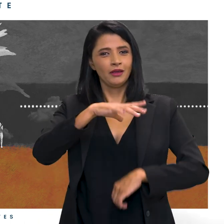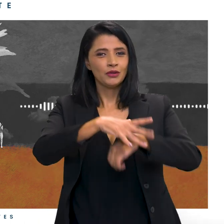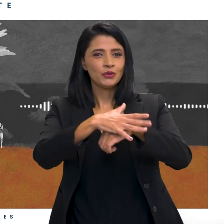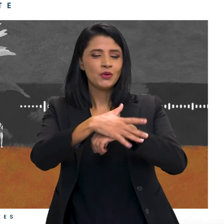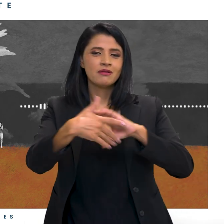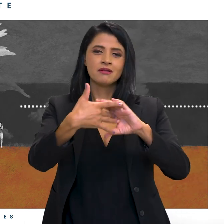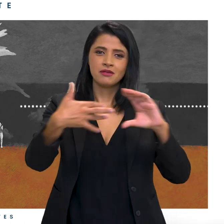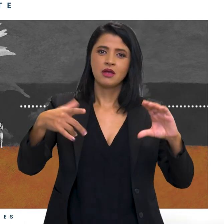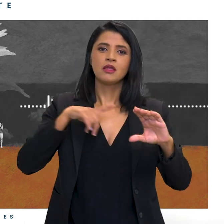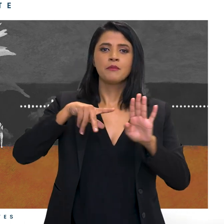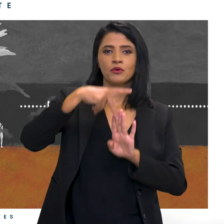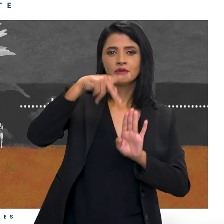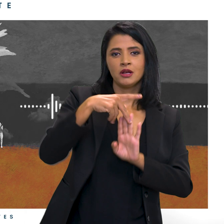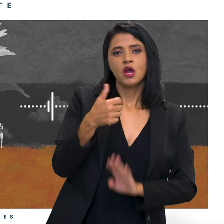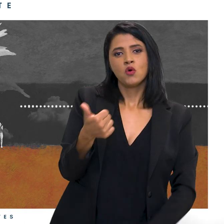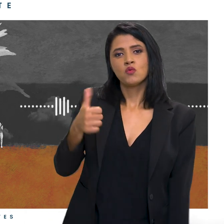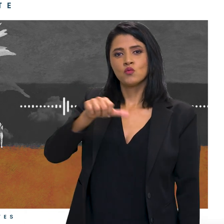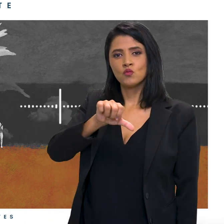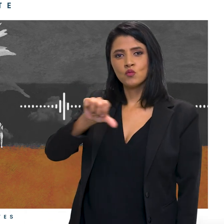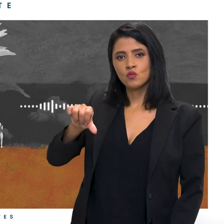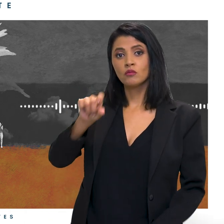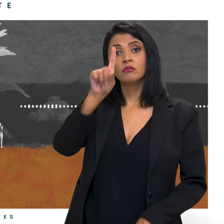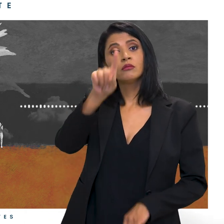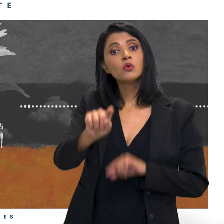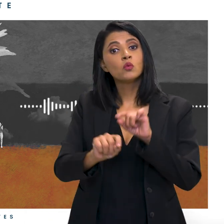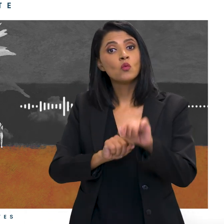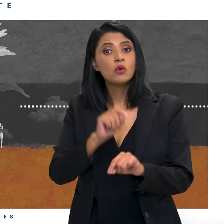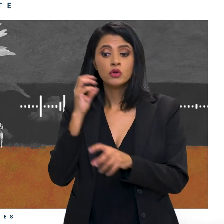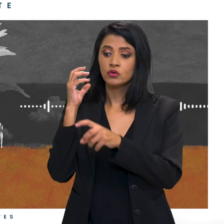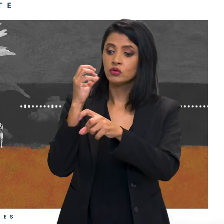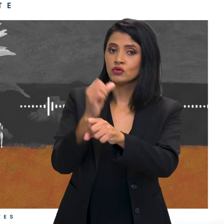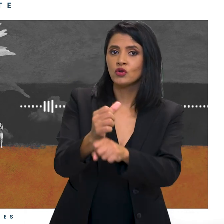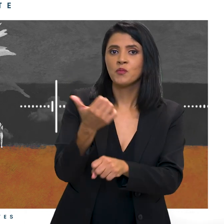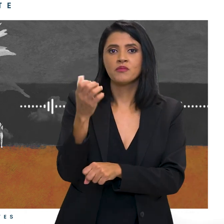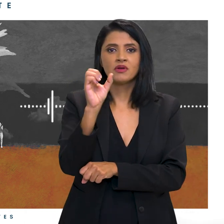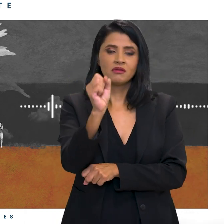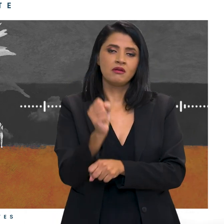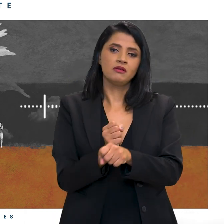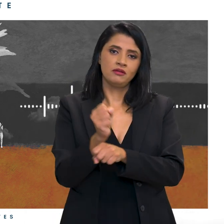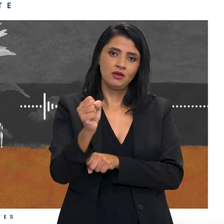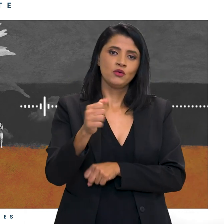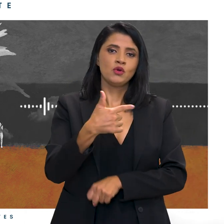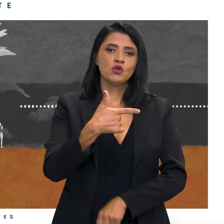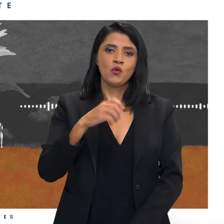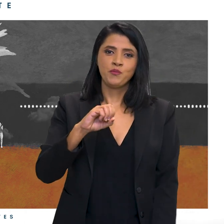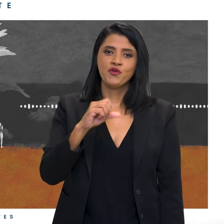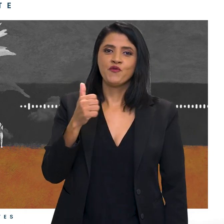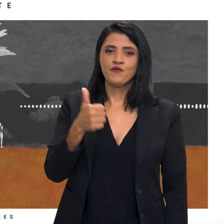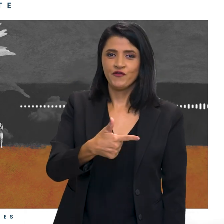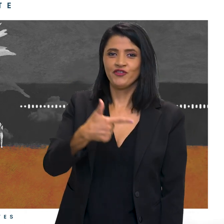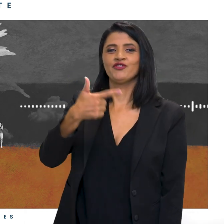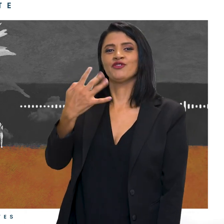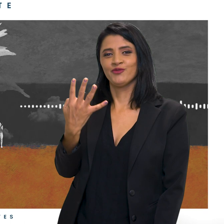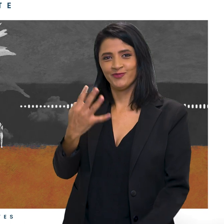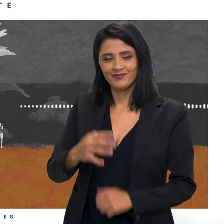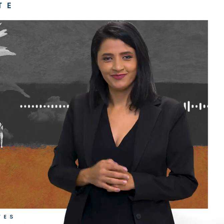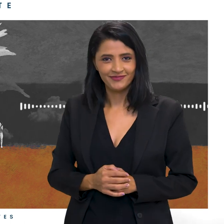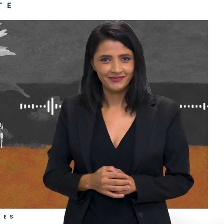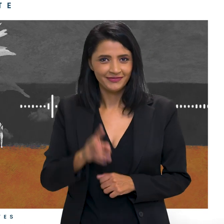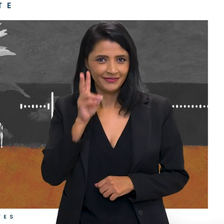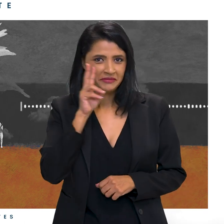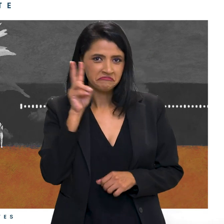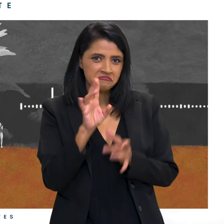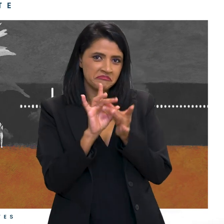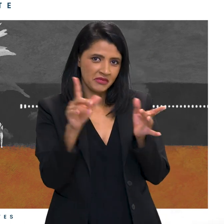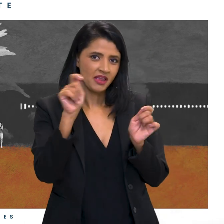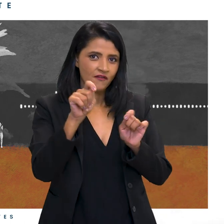quem tem doença rara, existe a Portaria 199, que, por sinal, faz 10 anos agora, em 2024.